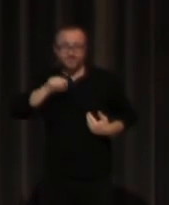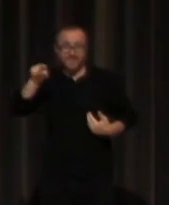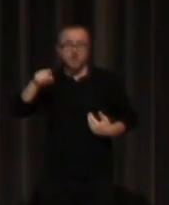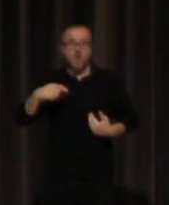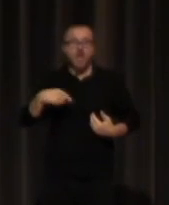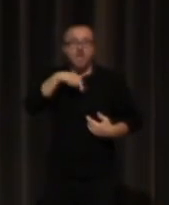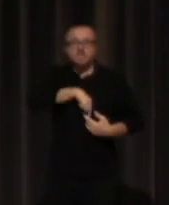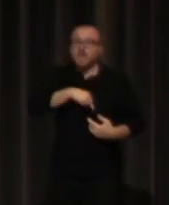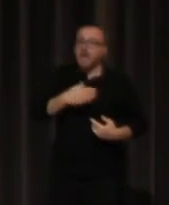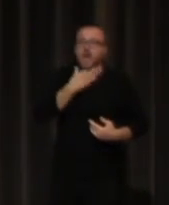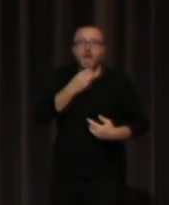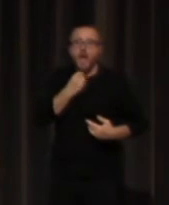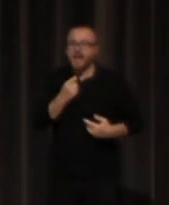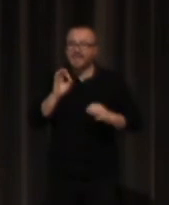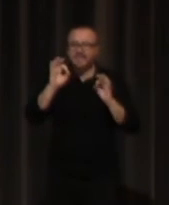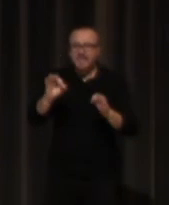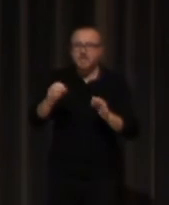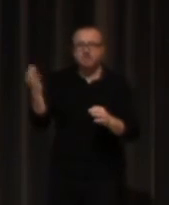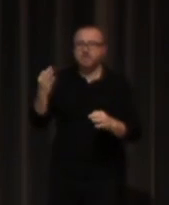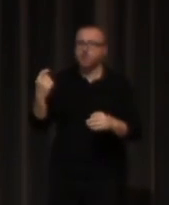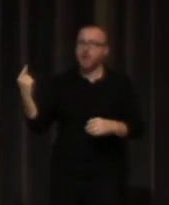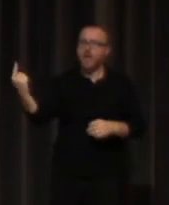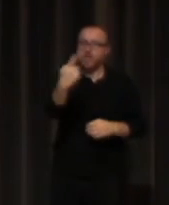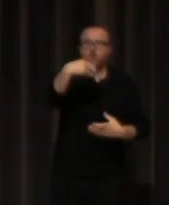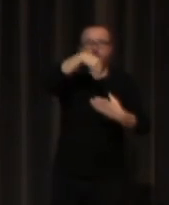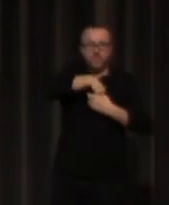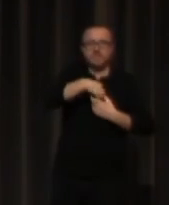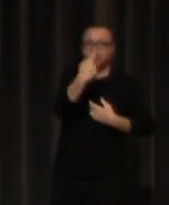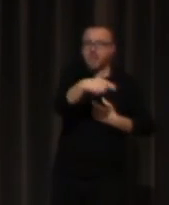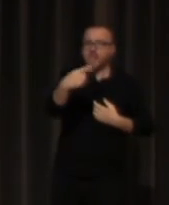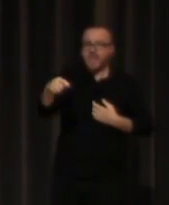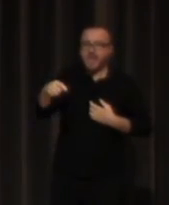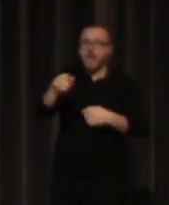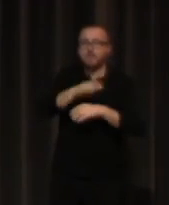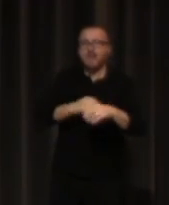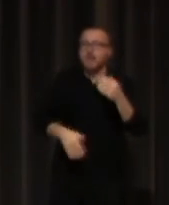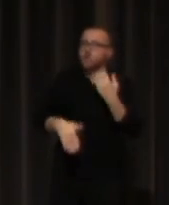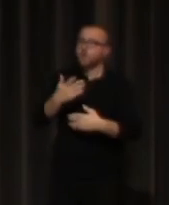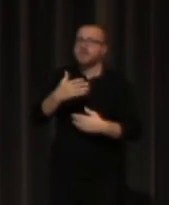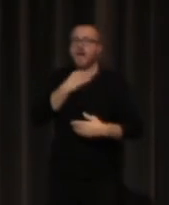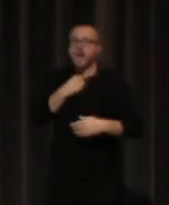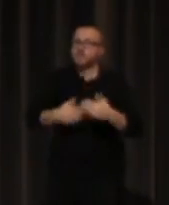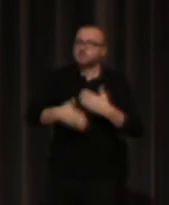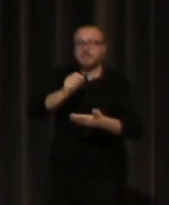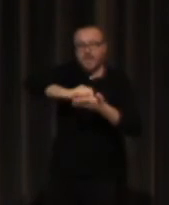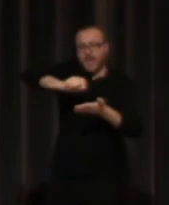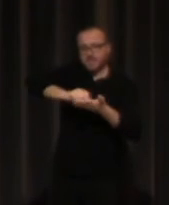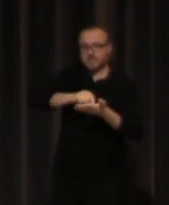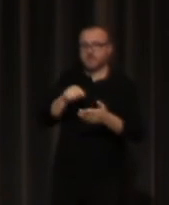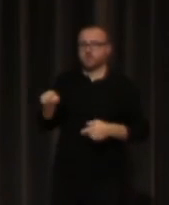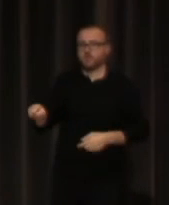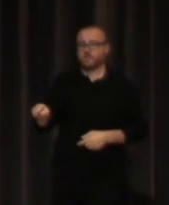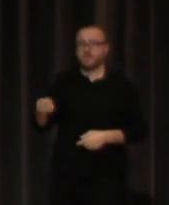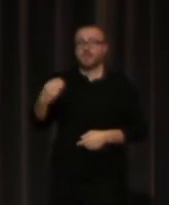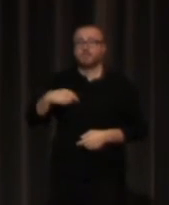desig. I aquí hi ha un llibre preciós, jo soc, ja heu sentit, de Filologia Alemanya, de Peter Handke, amb el